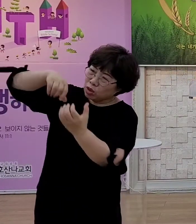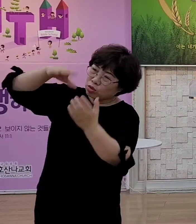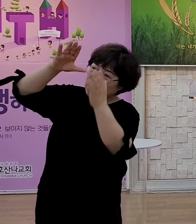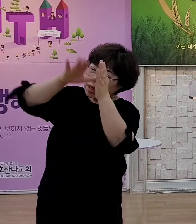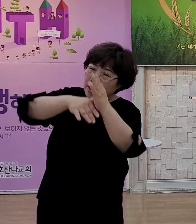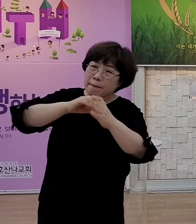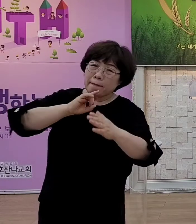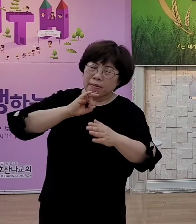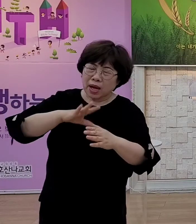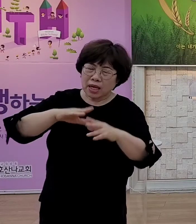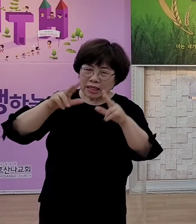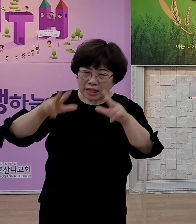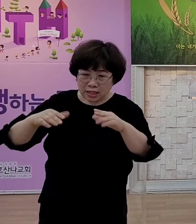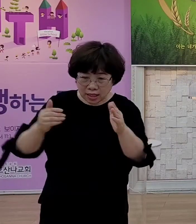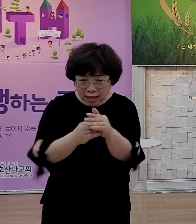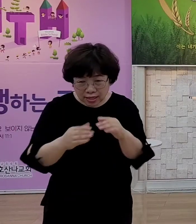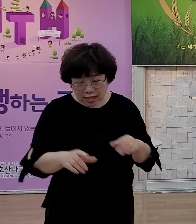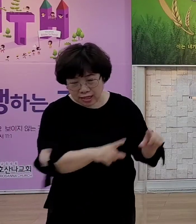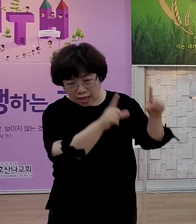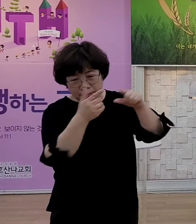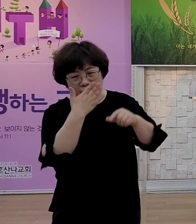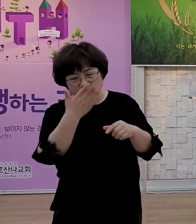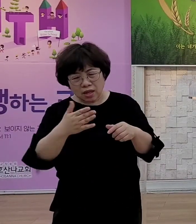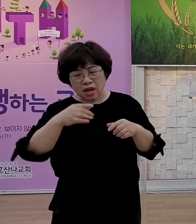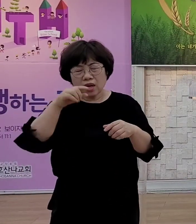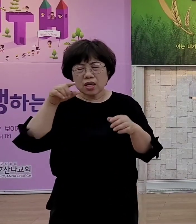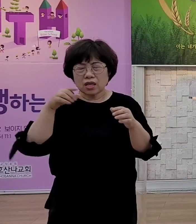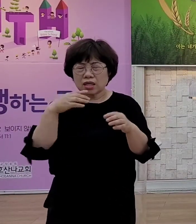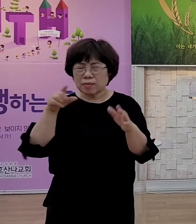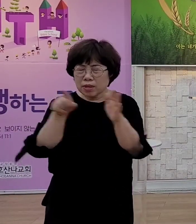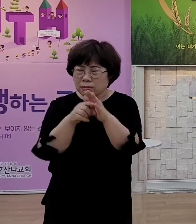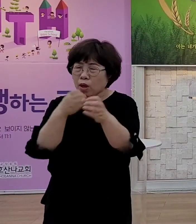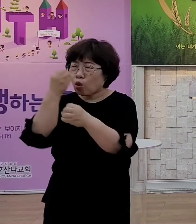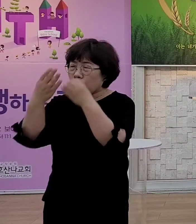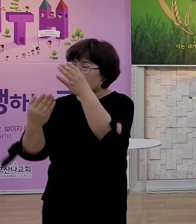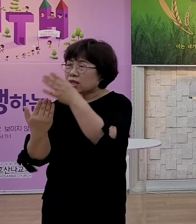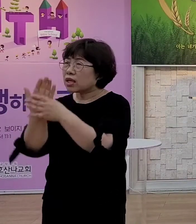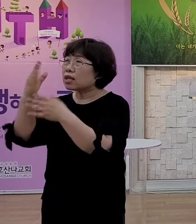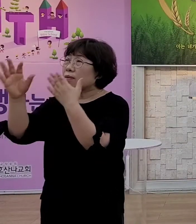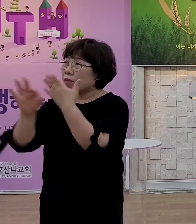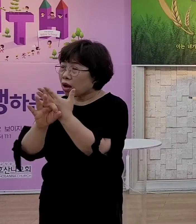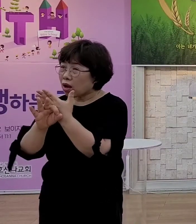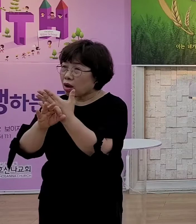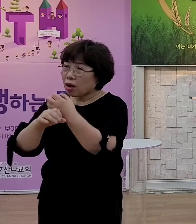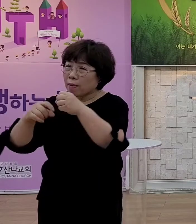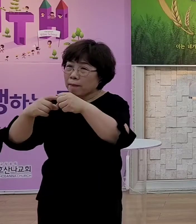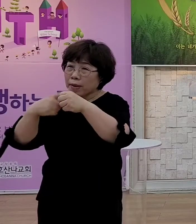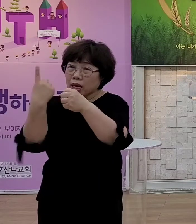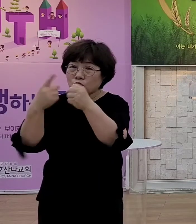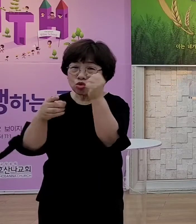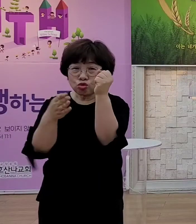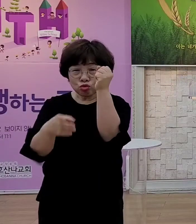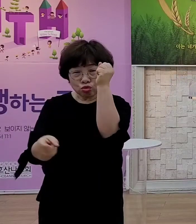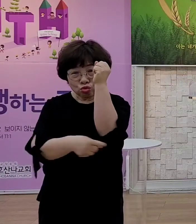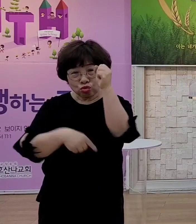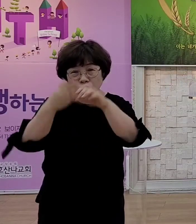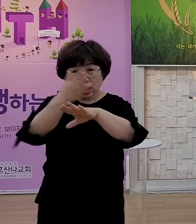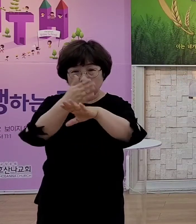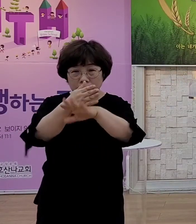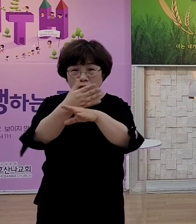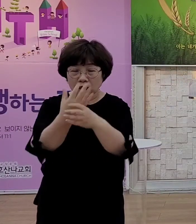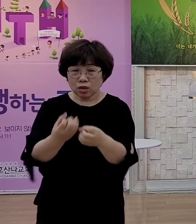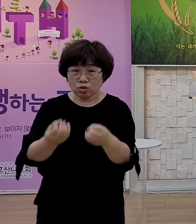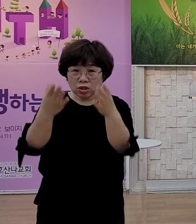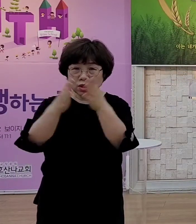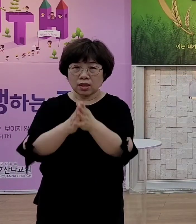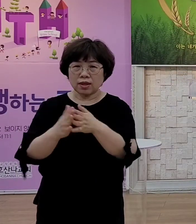내가 여기까지 올 수 있었다. 이게 진짜 우리의 신앙 고백이 된다면 이 맥주 감사절은 우리의 마음을